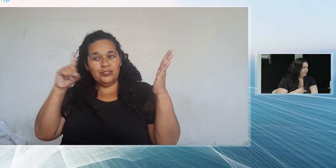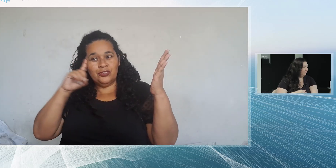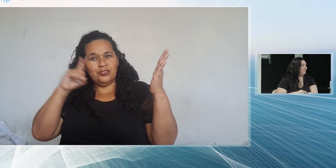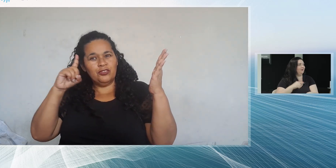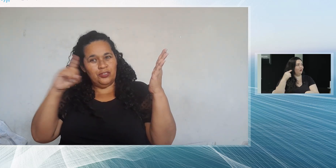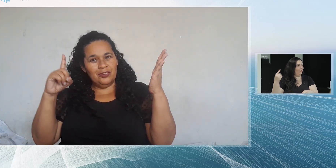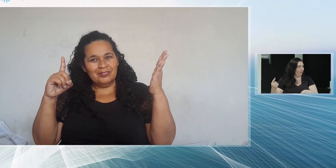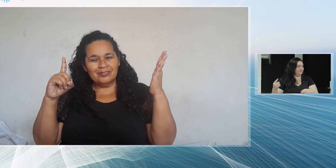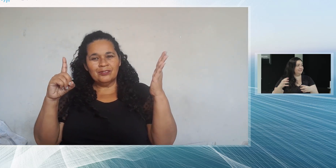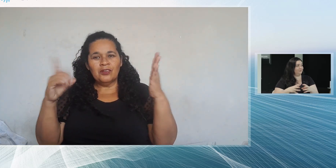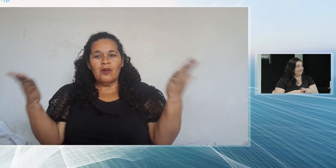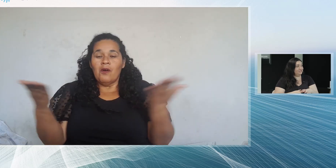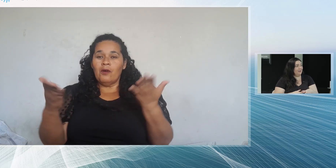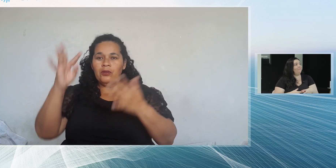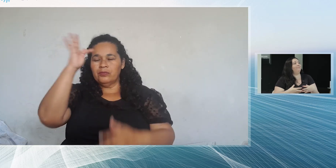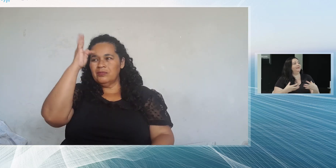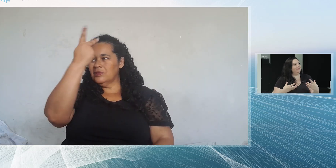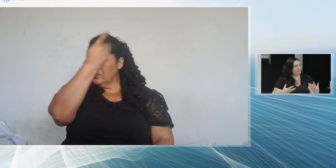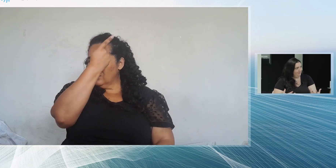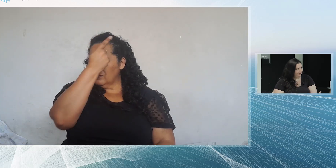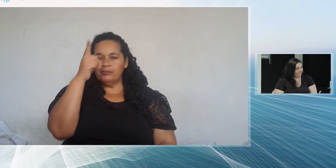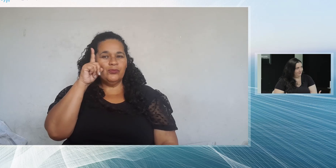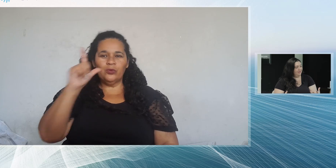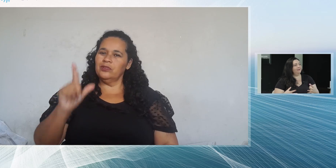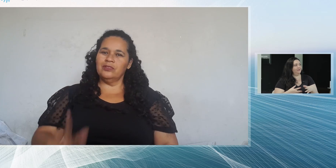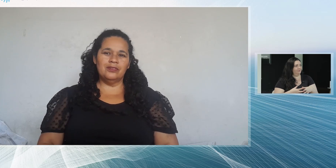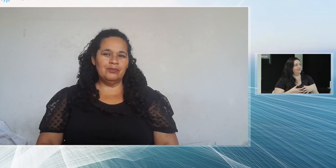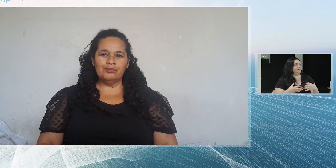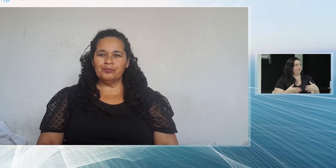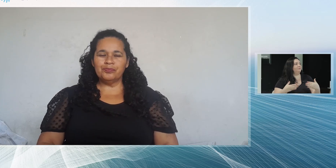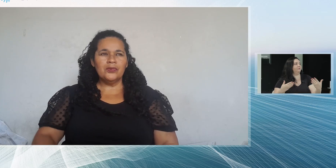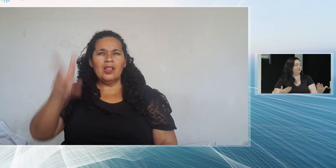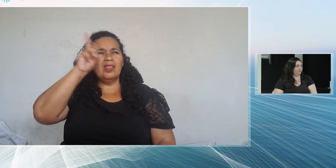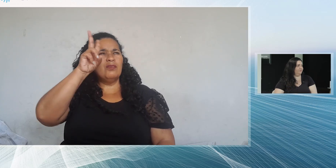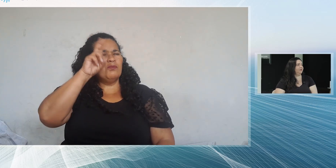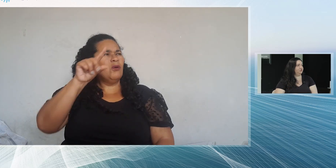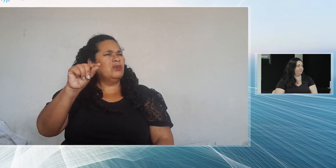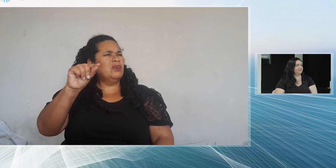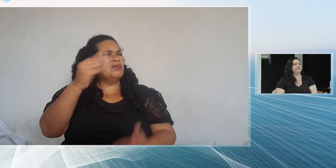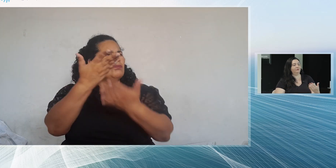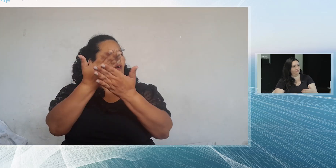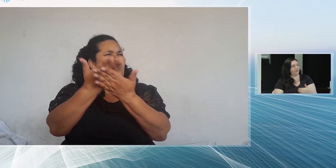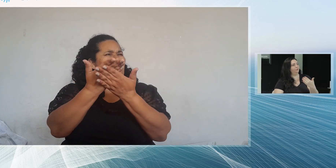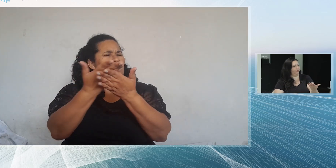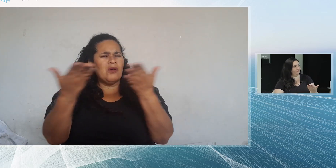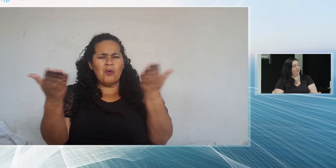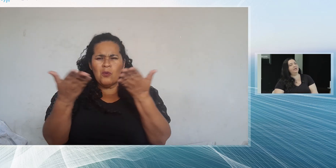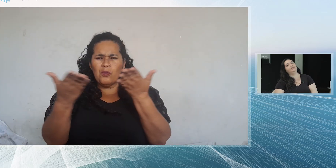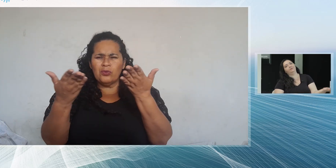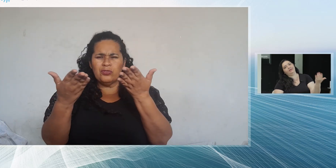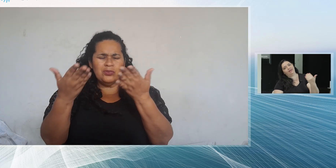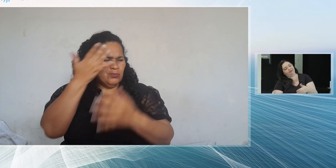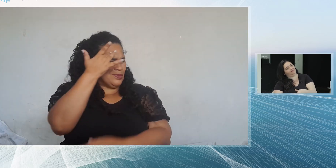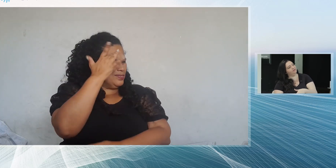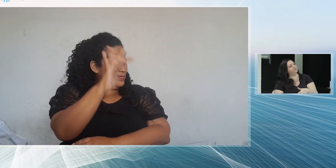10 minutos, porque senão vai perder o ônibus. Então, isso é planejamento. Então, isso é uma função executiva que a gente precisa o tempo todo.